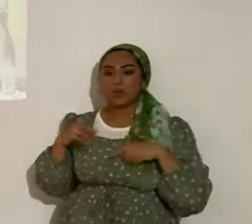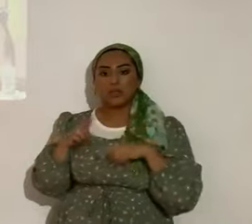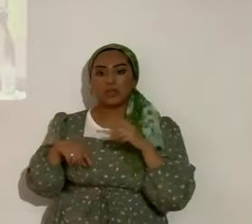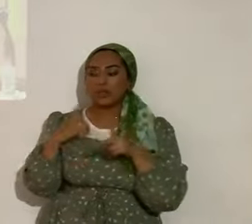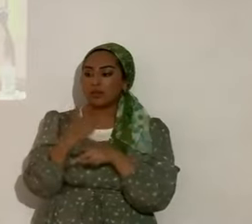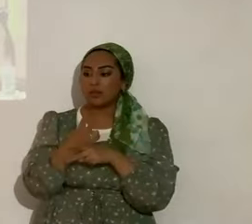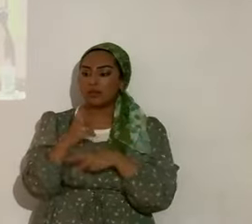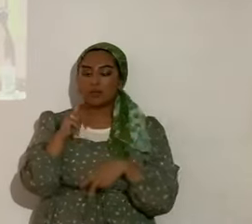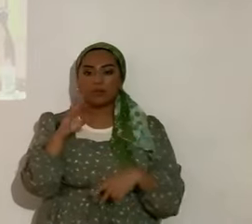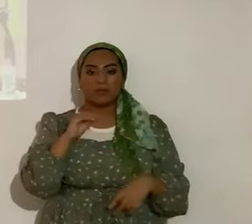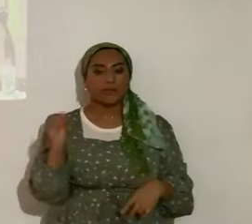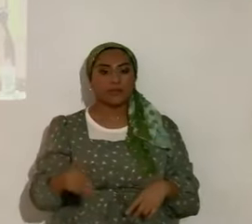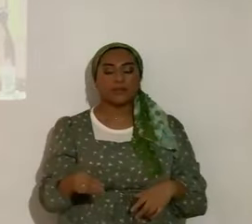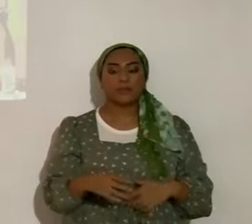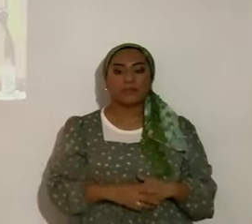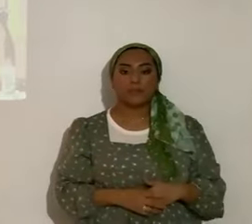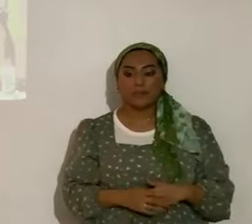al 100%.